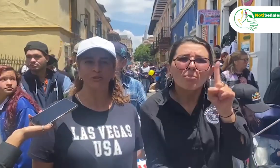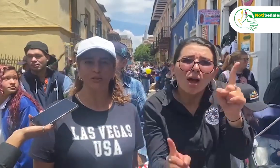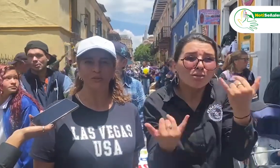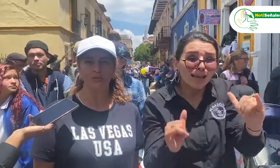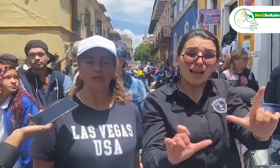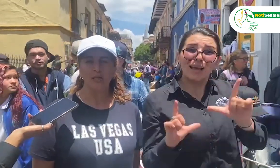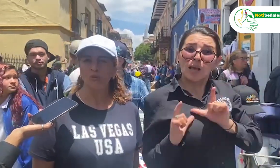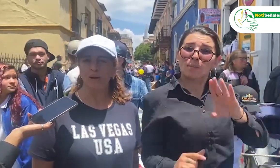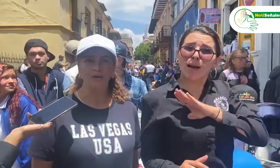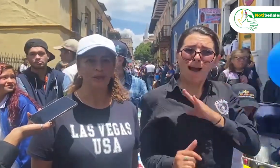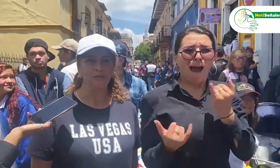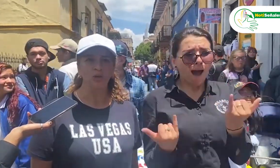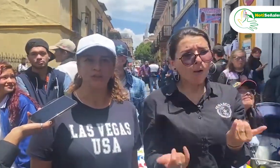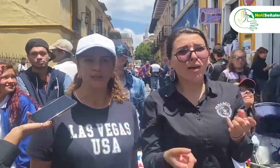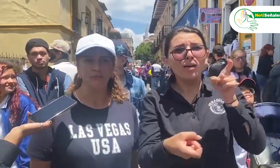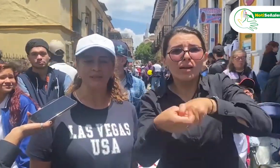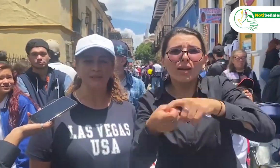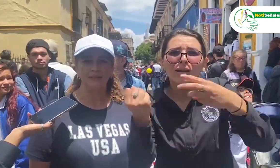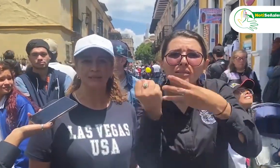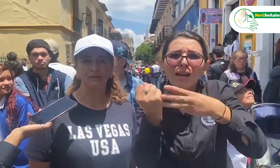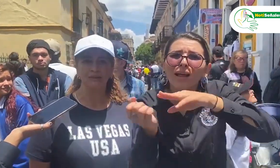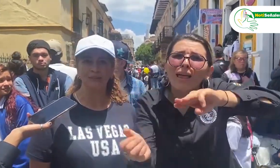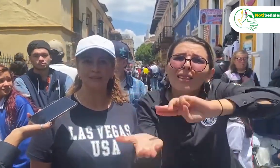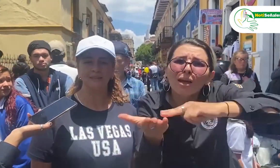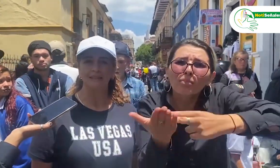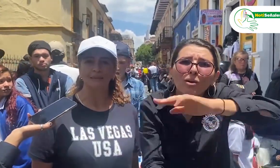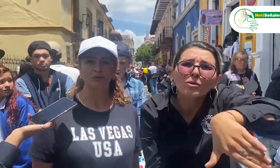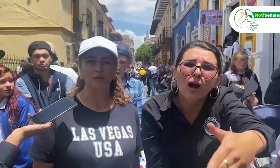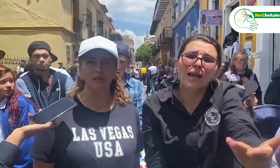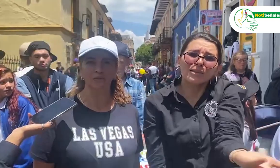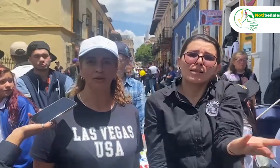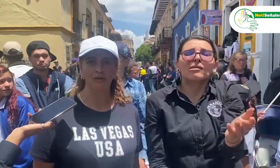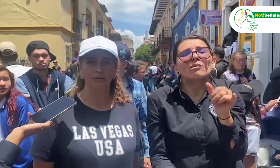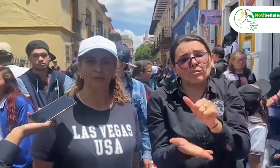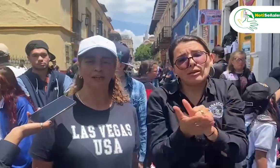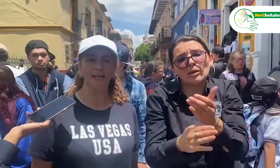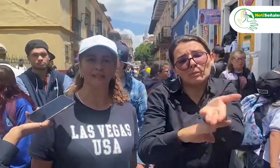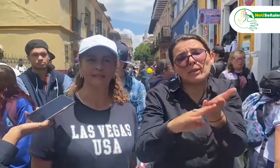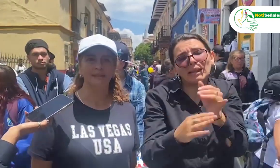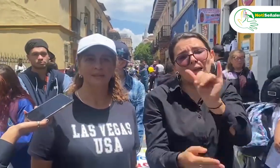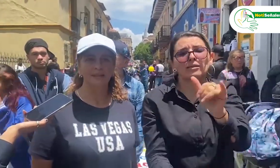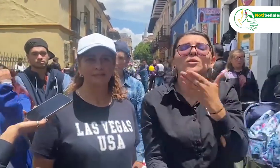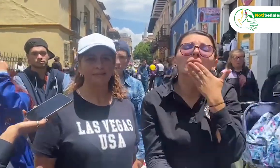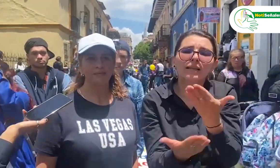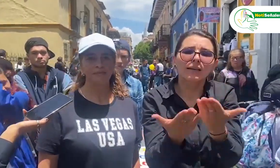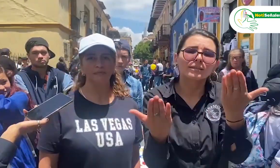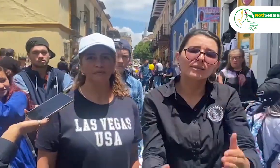misma situación. Igual no tenemos los intérpretes. Entonces estamos pidiendo eso. Gracias.